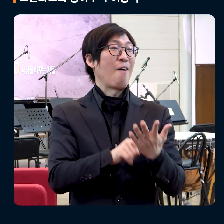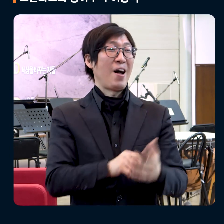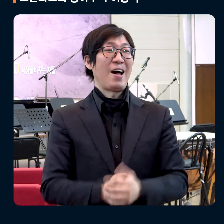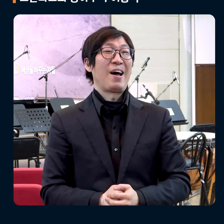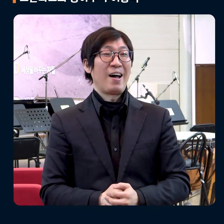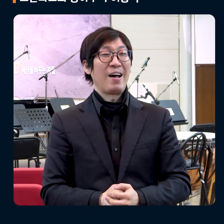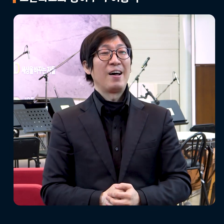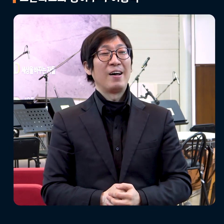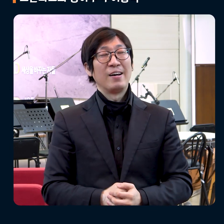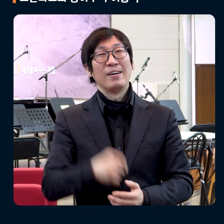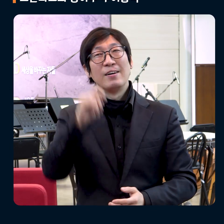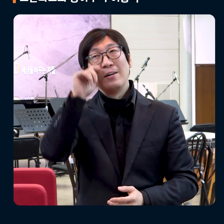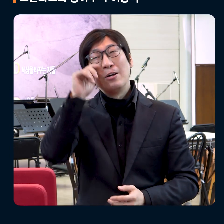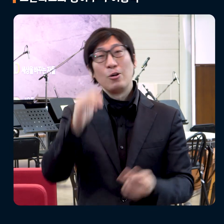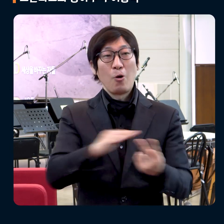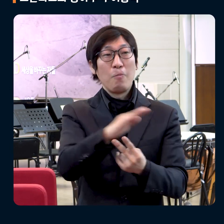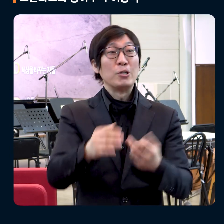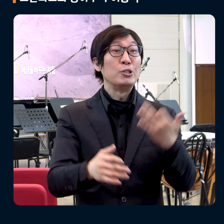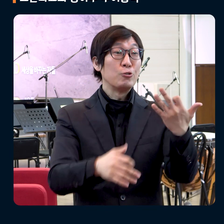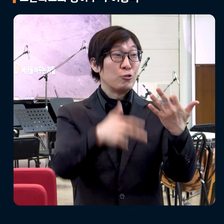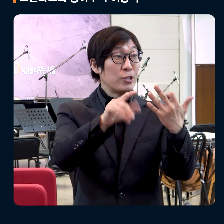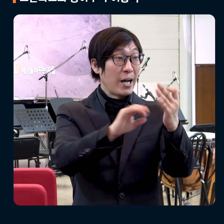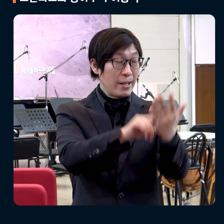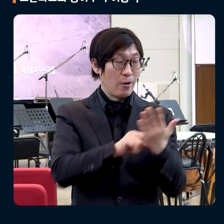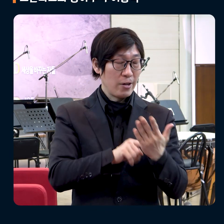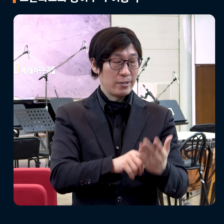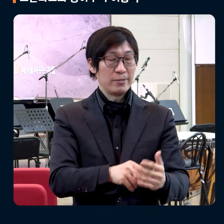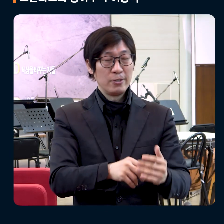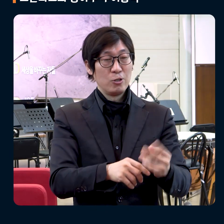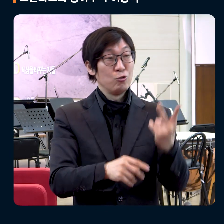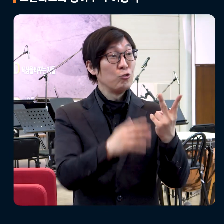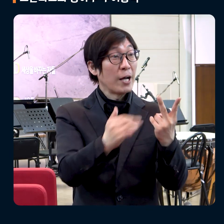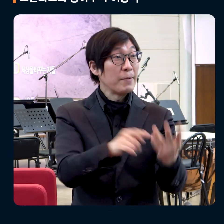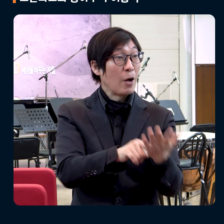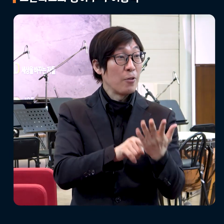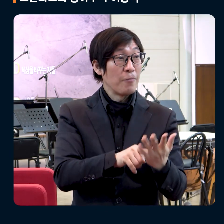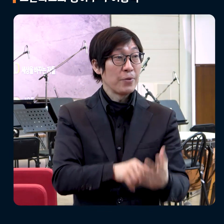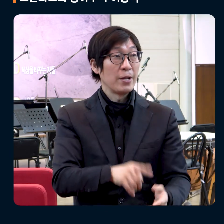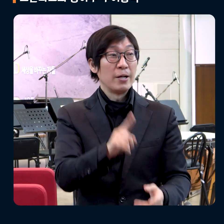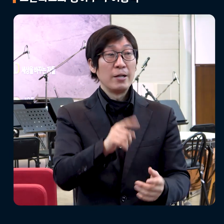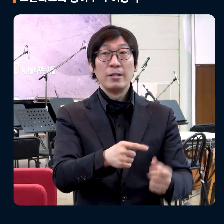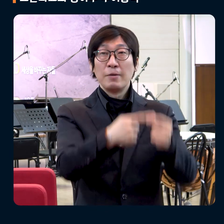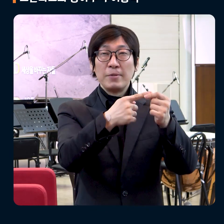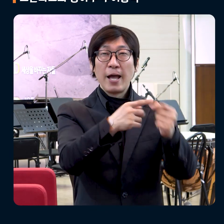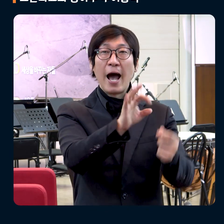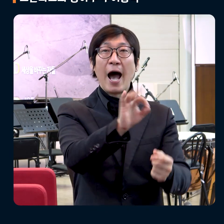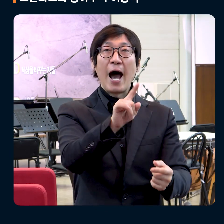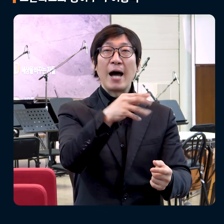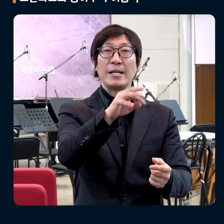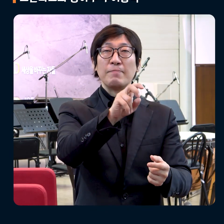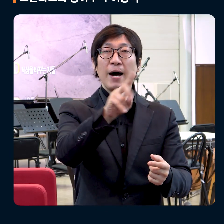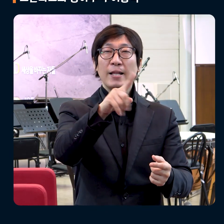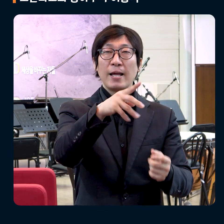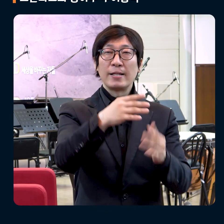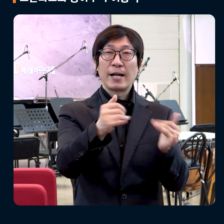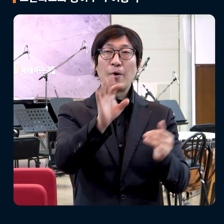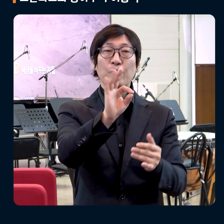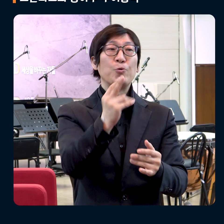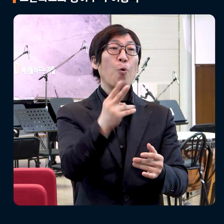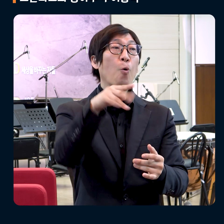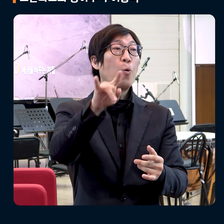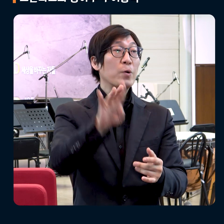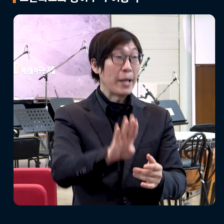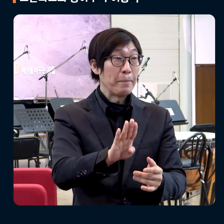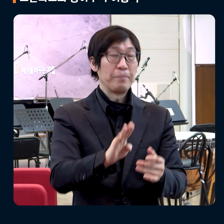2명이 나타납니다. 여러분, 요한복음 19장에 보면 2명이 나타나는데, 첫 번째는 아리마대 사람 요셉입니다.